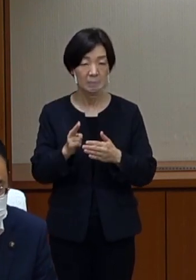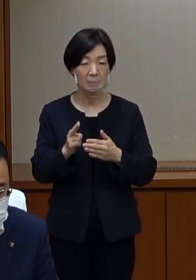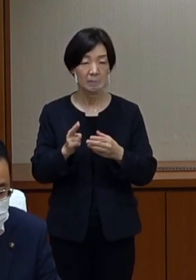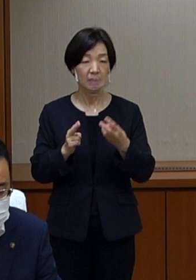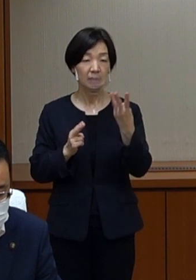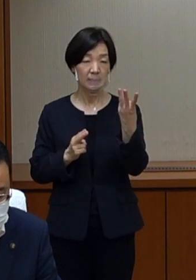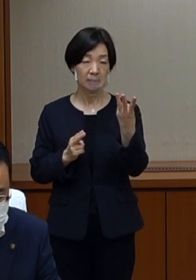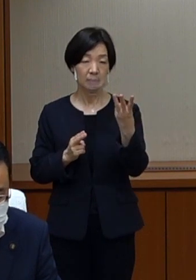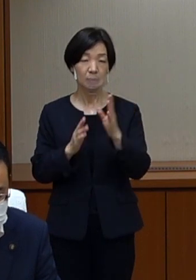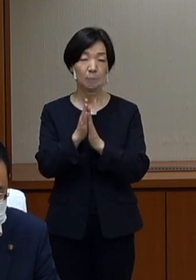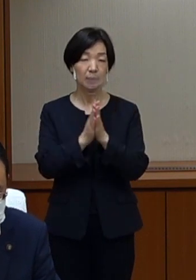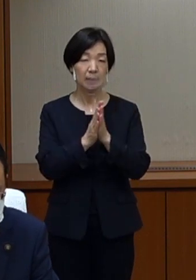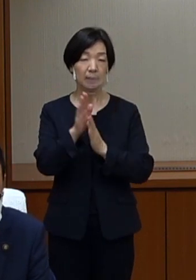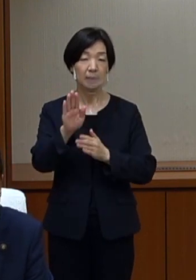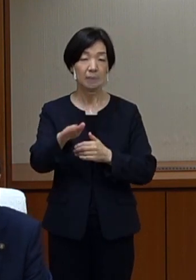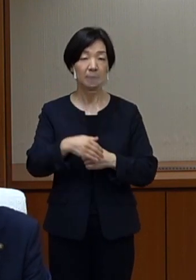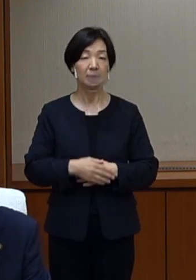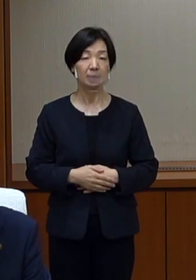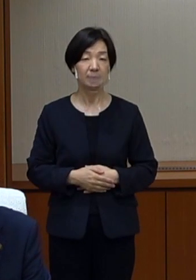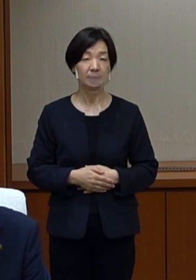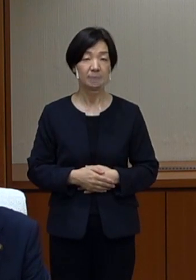てお願いいたします。